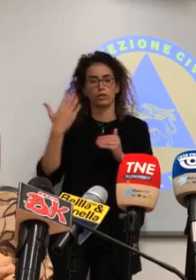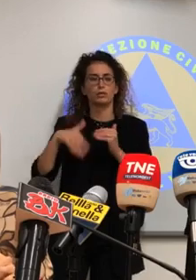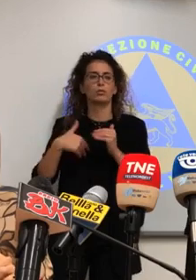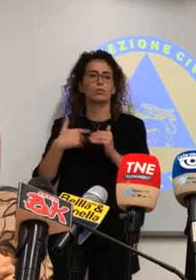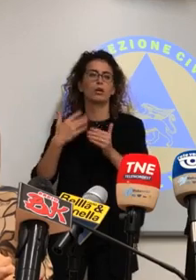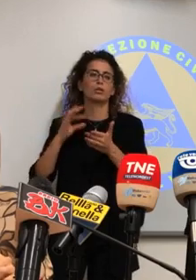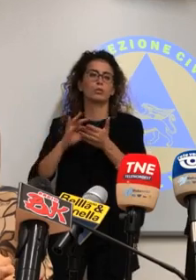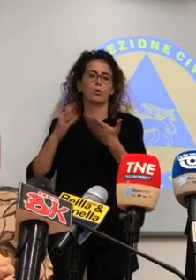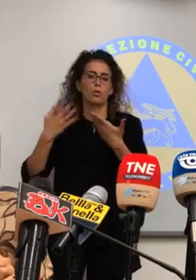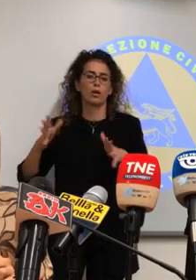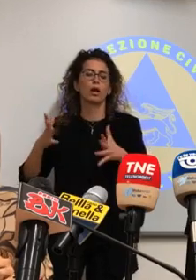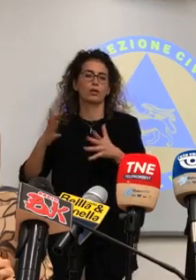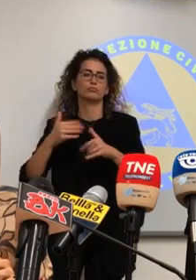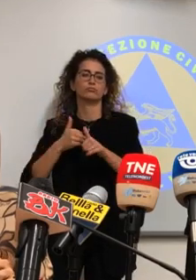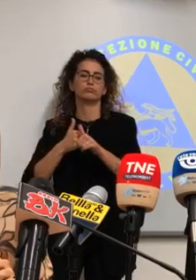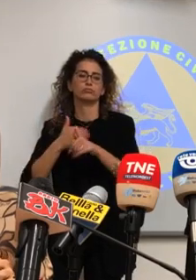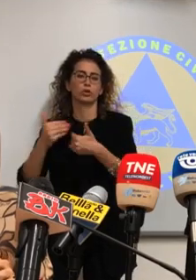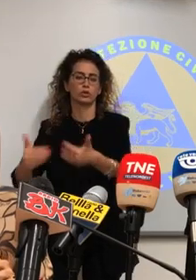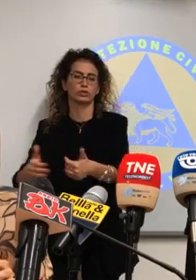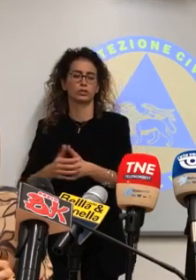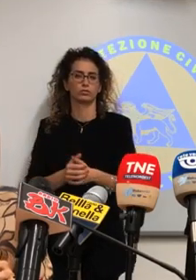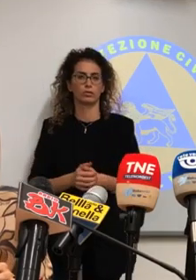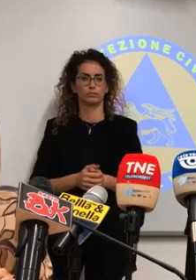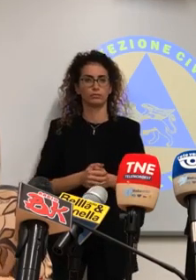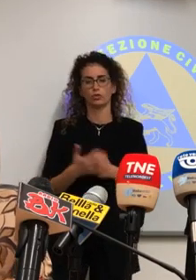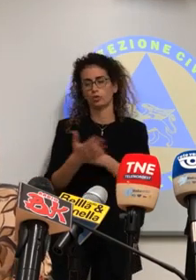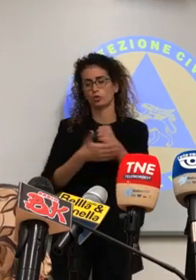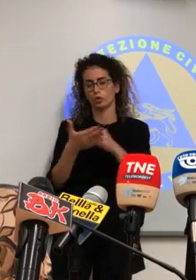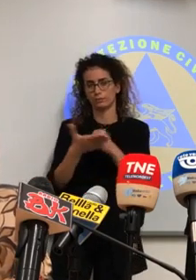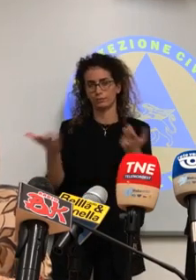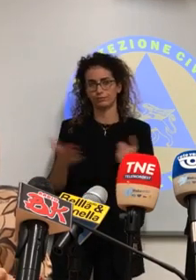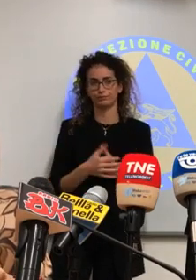scuola, grazie, dell'anno scolastico.